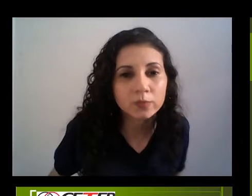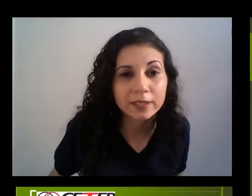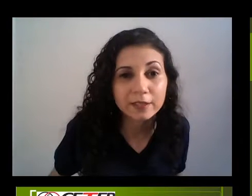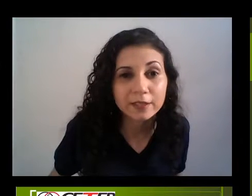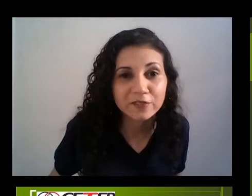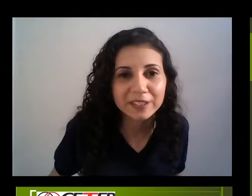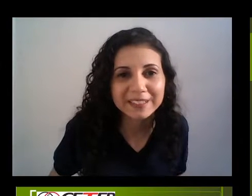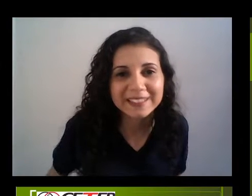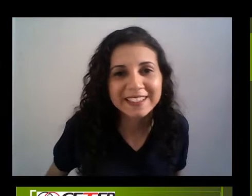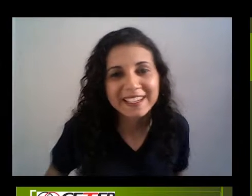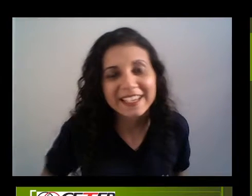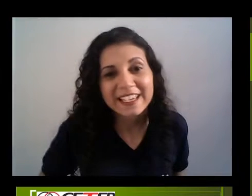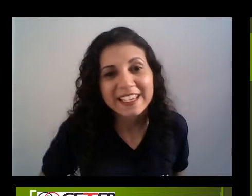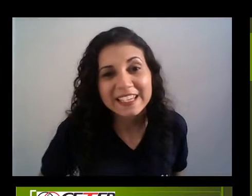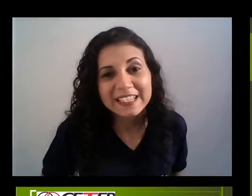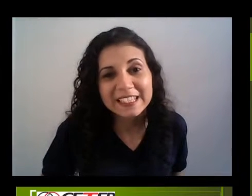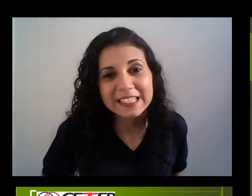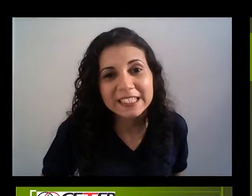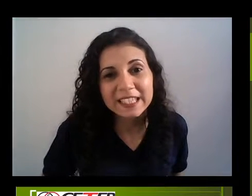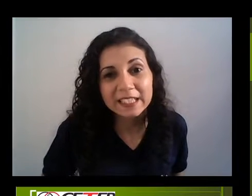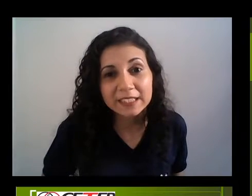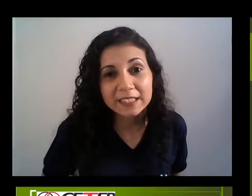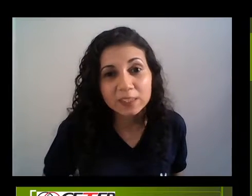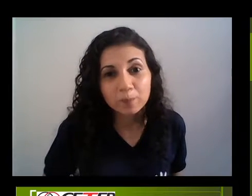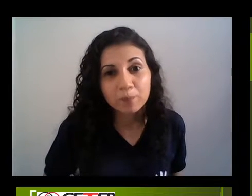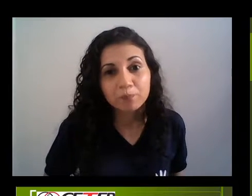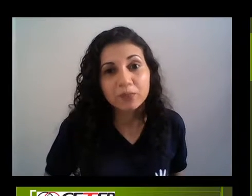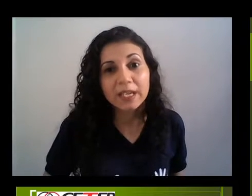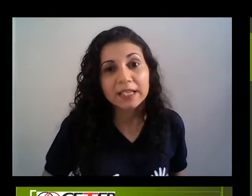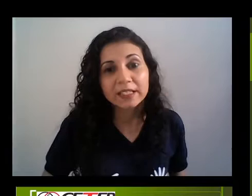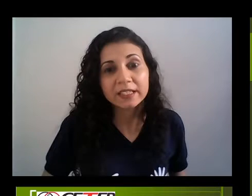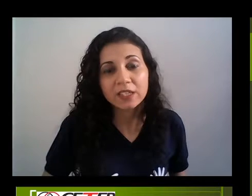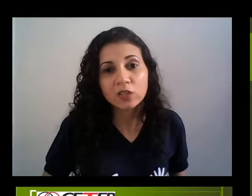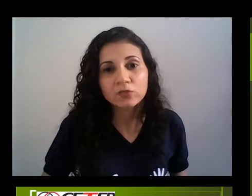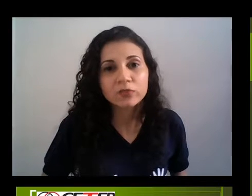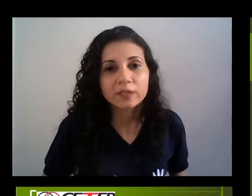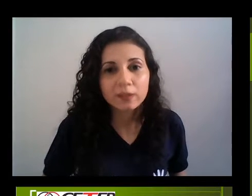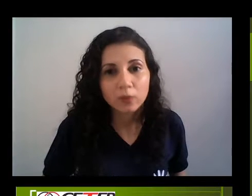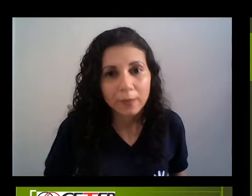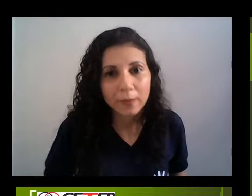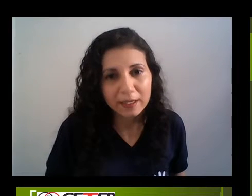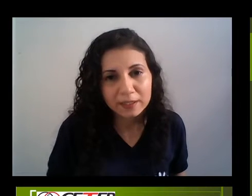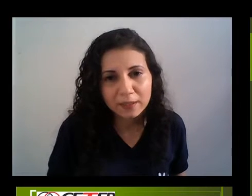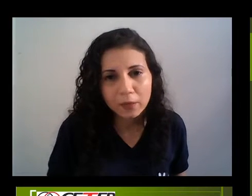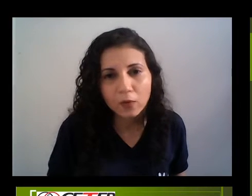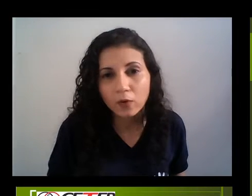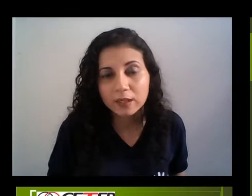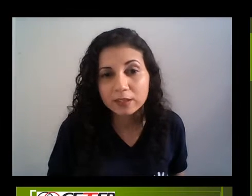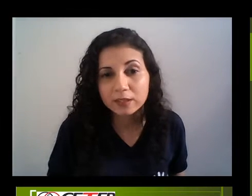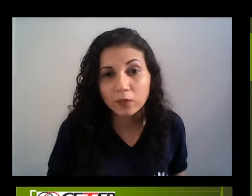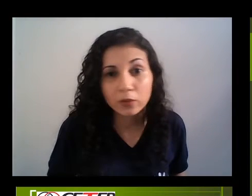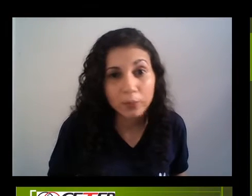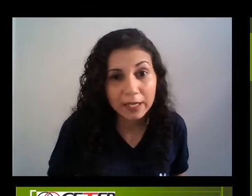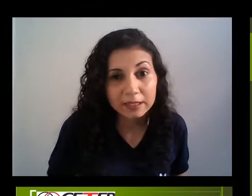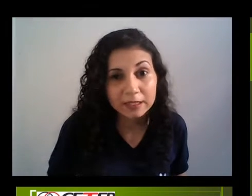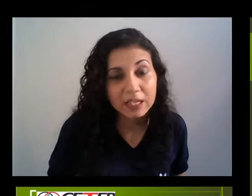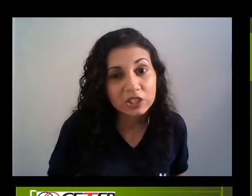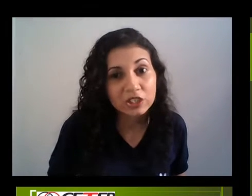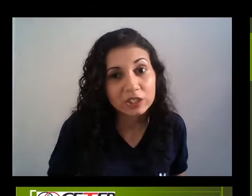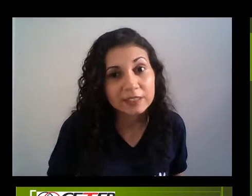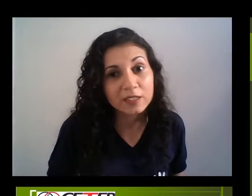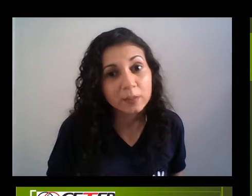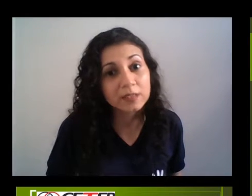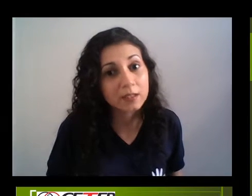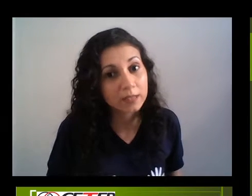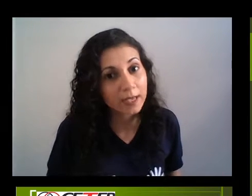interpretação certa vez. E tem assim: então você adormece, meu coração enobrece e a